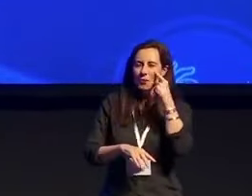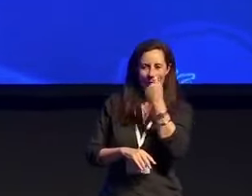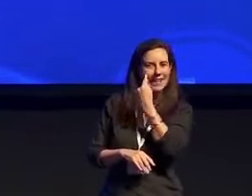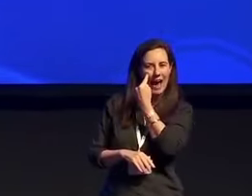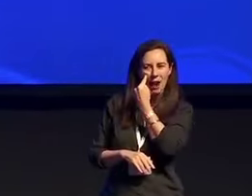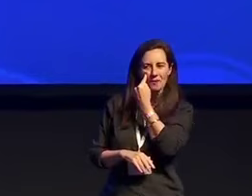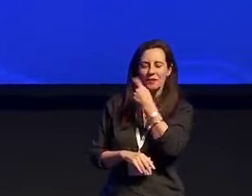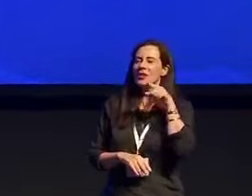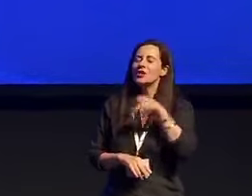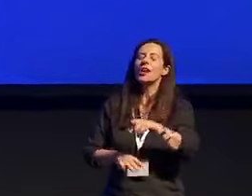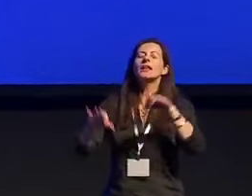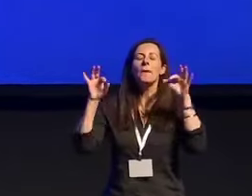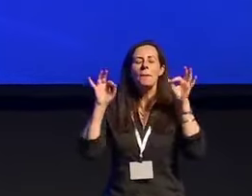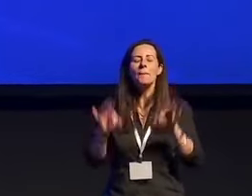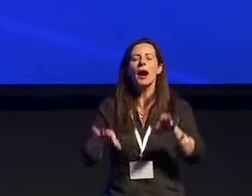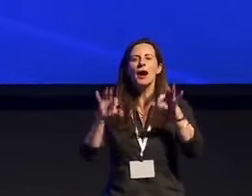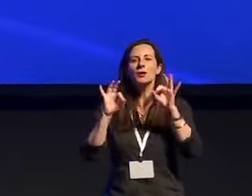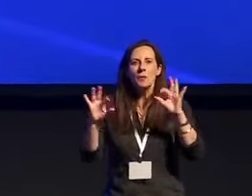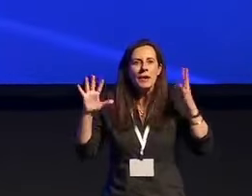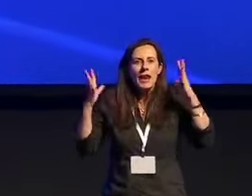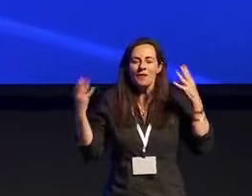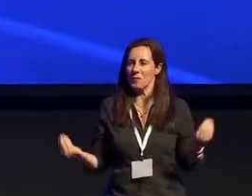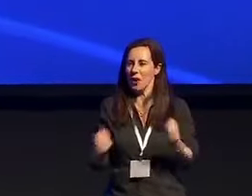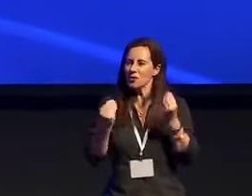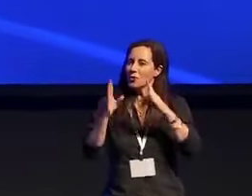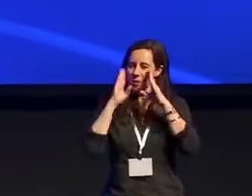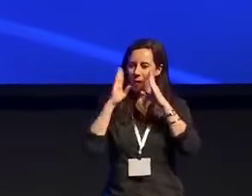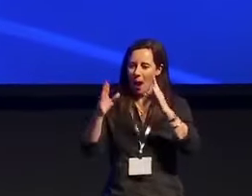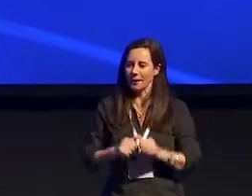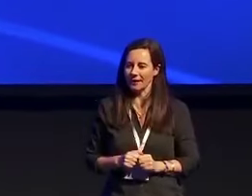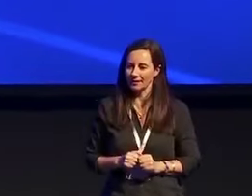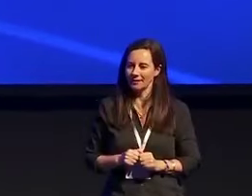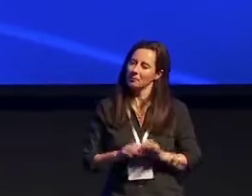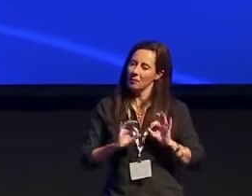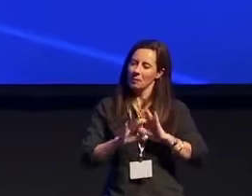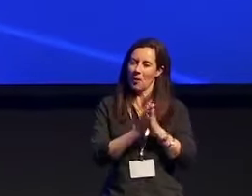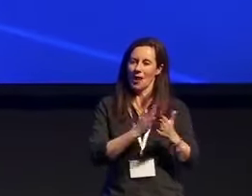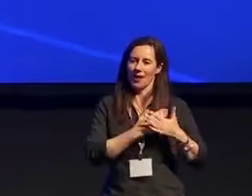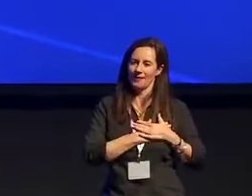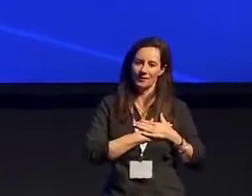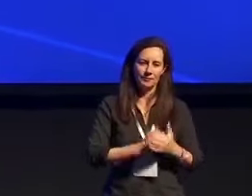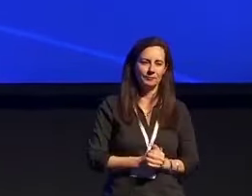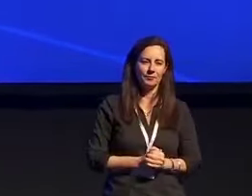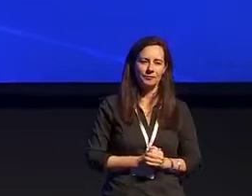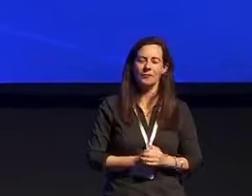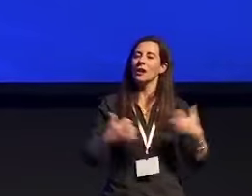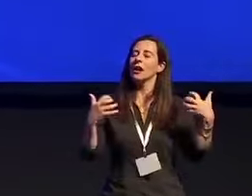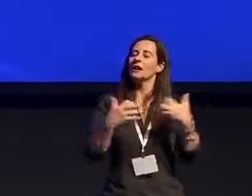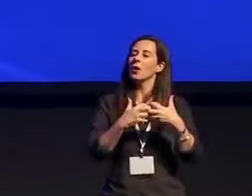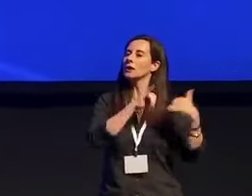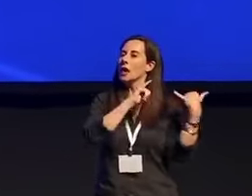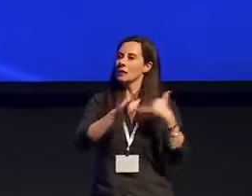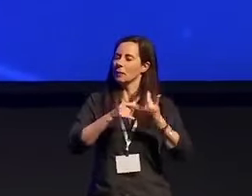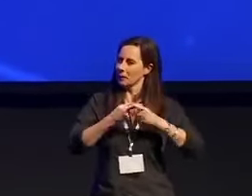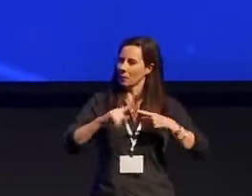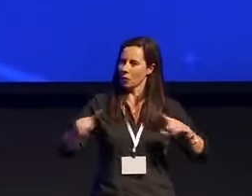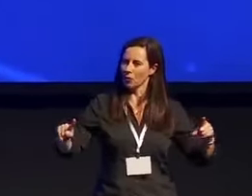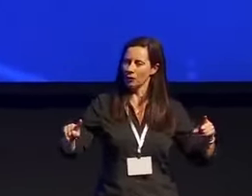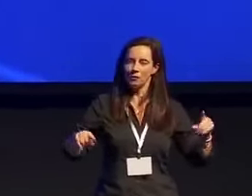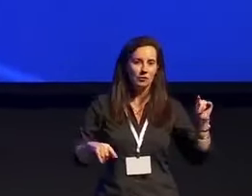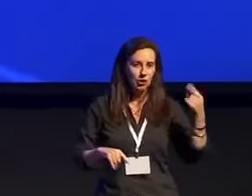בעיניים כשאתה ממש ממש מתלהב ממשהו ומאמין בו מכל הלב. תערוכת הספקים